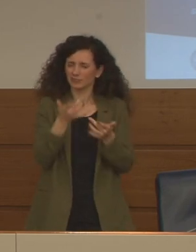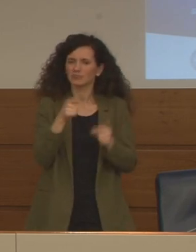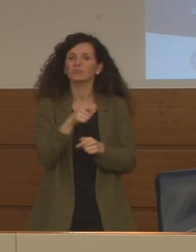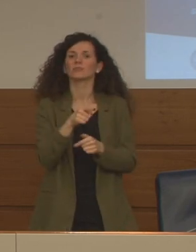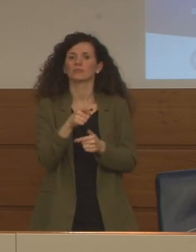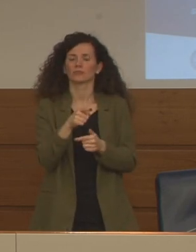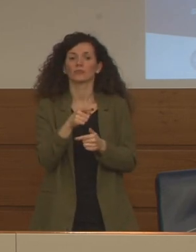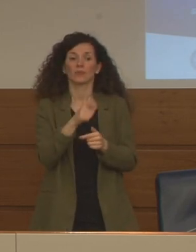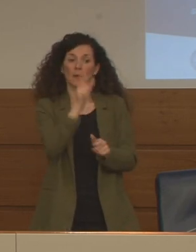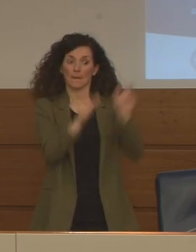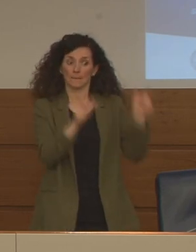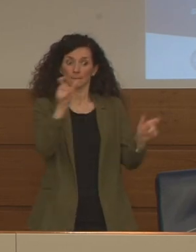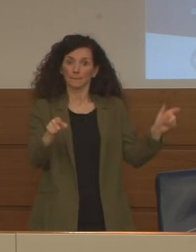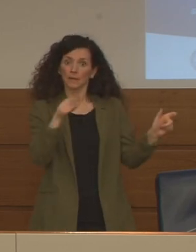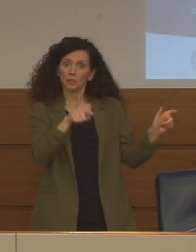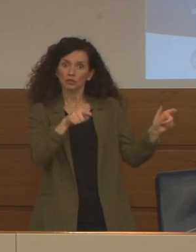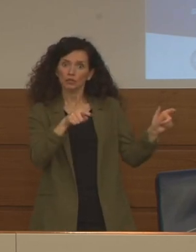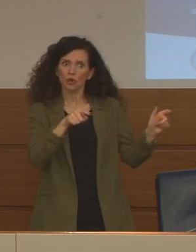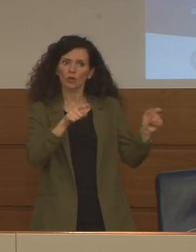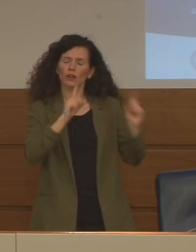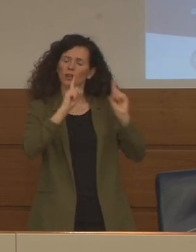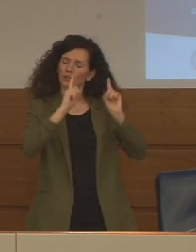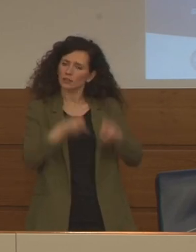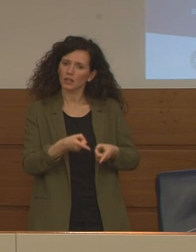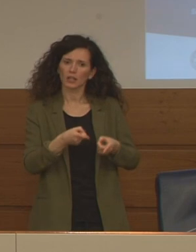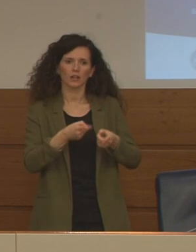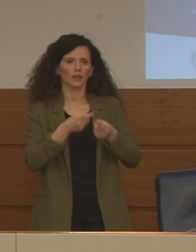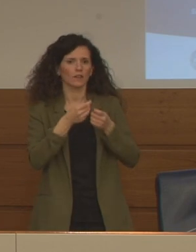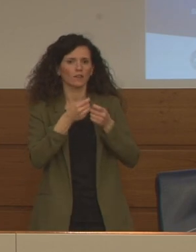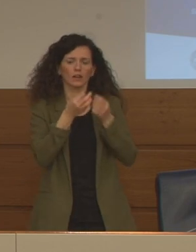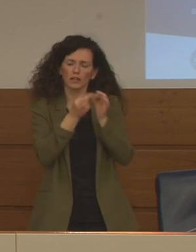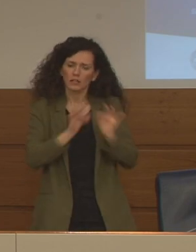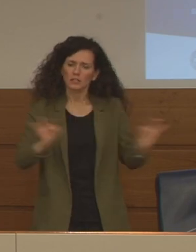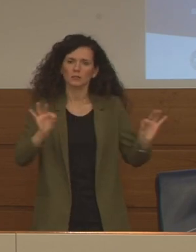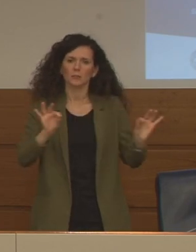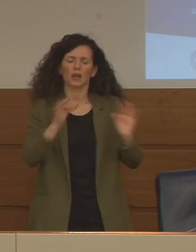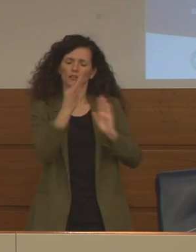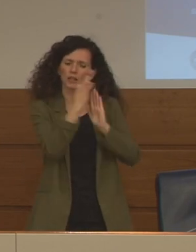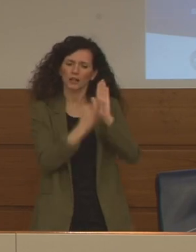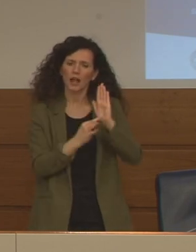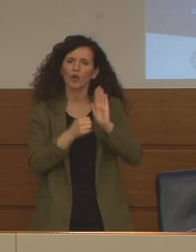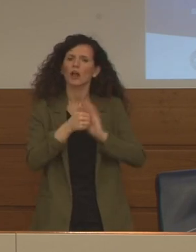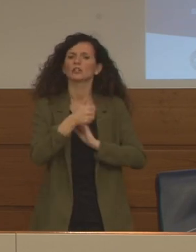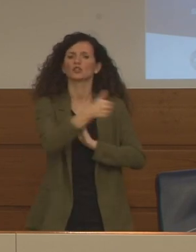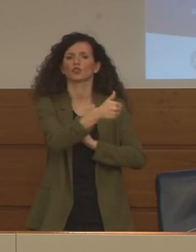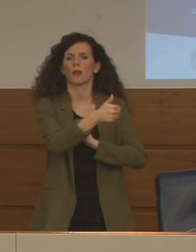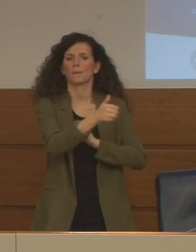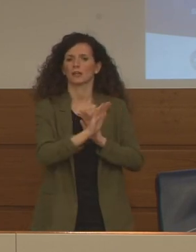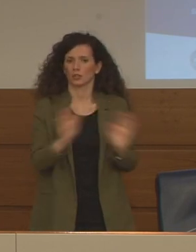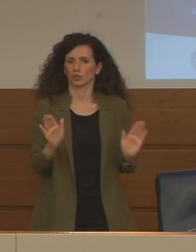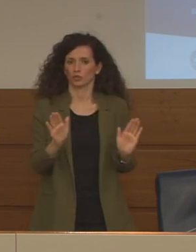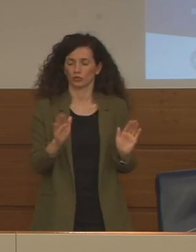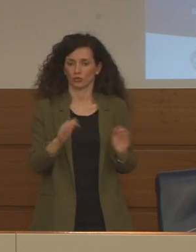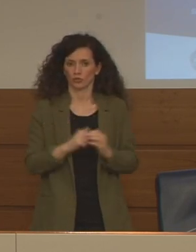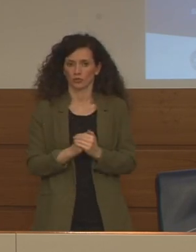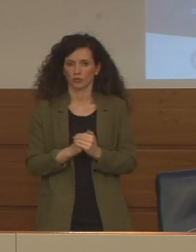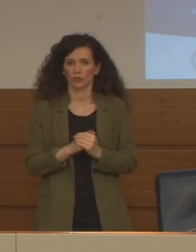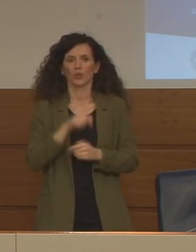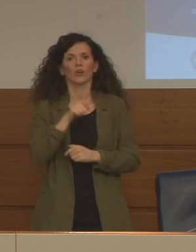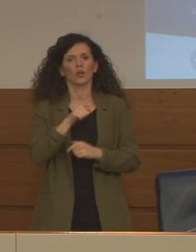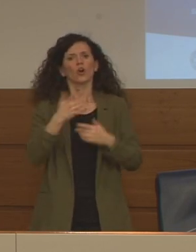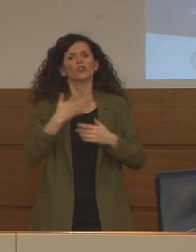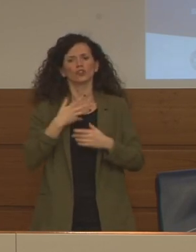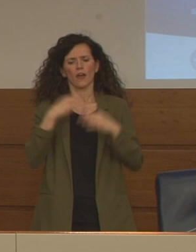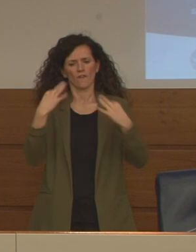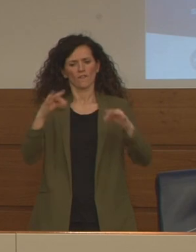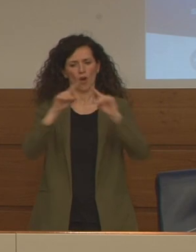devono assolutamente rispettare le regole di isolamento su questo abbiamo creato anche dei fogli